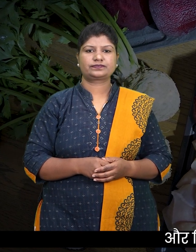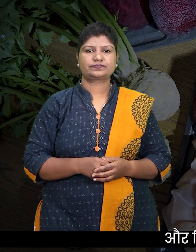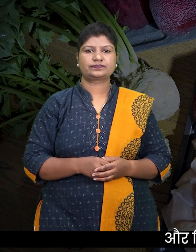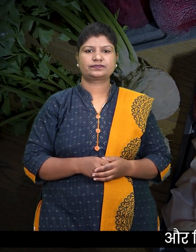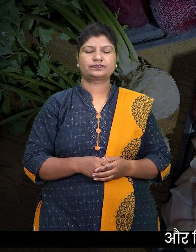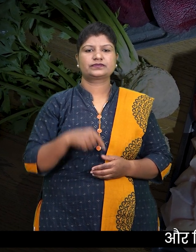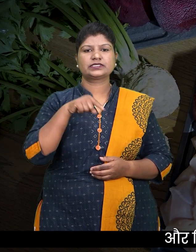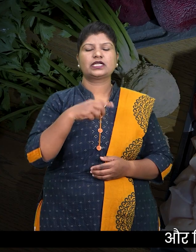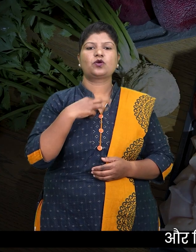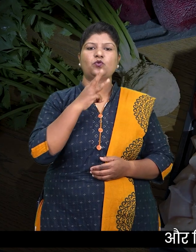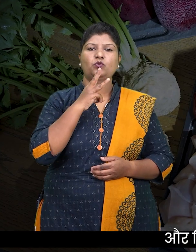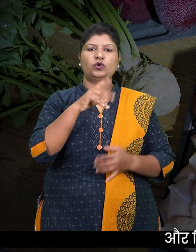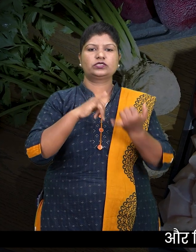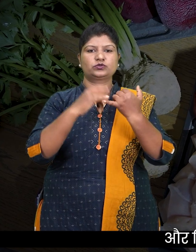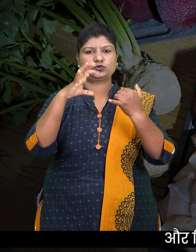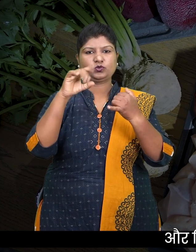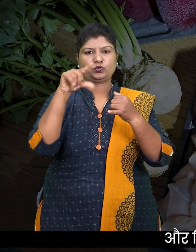हैं,